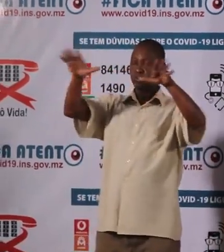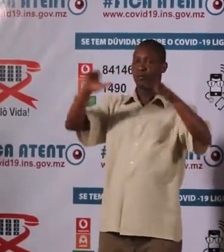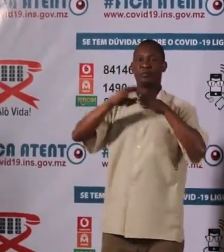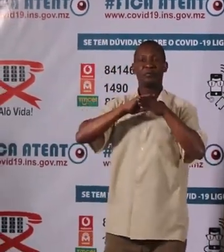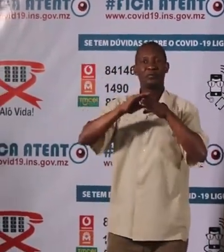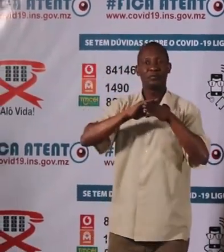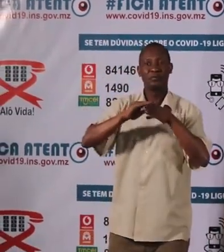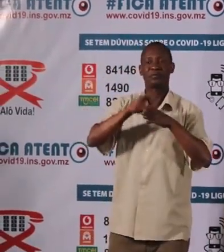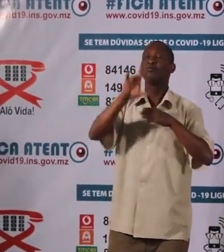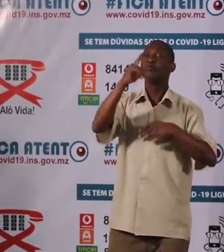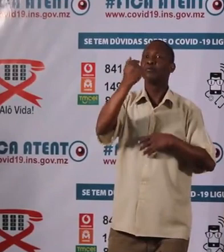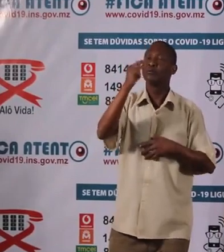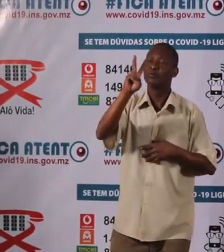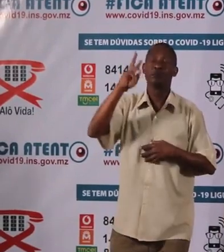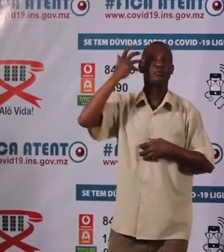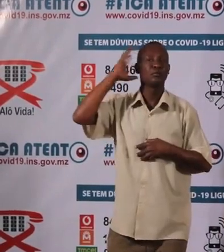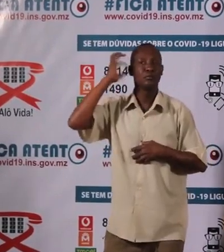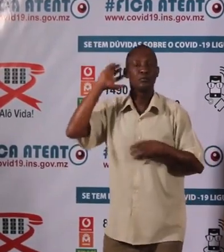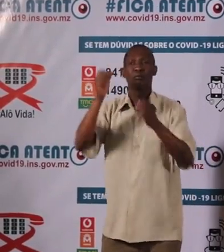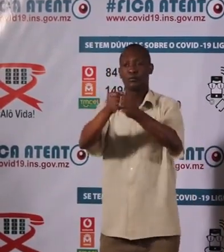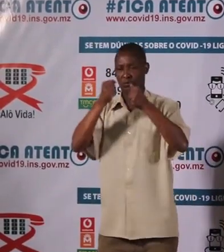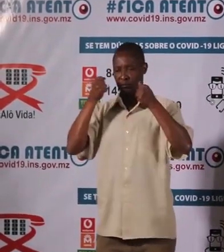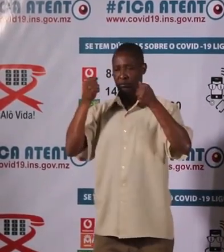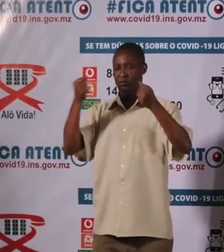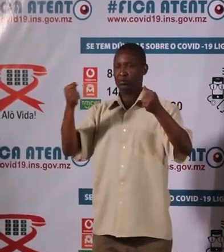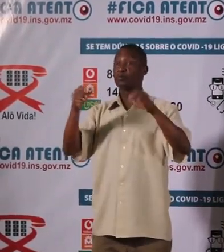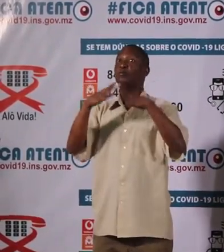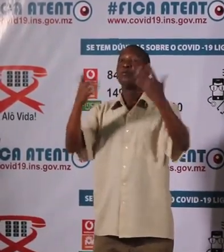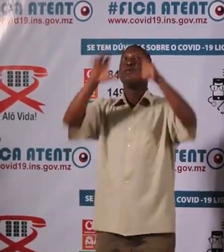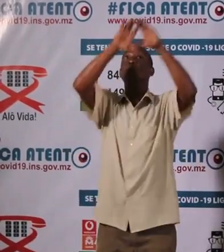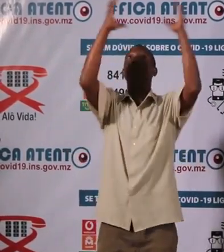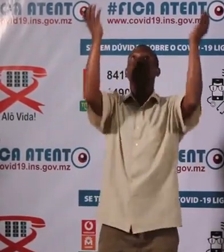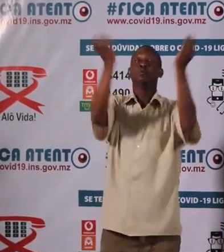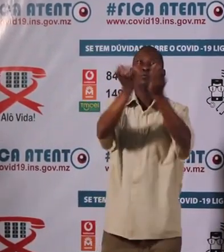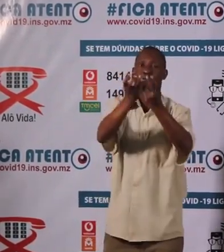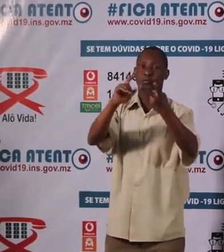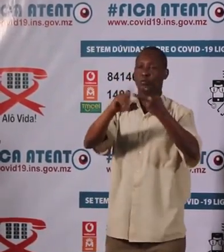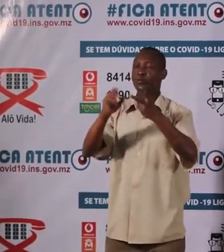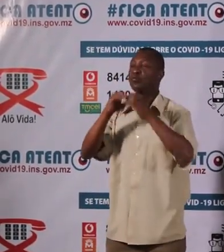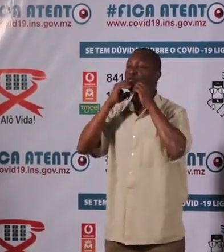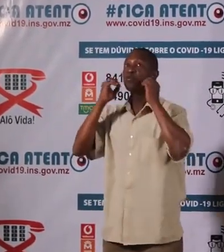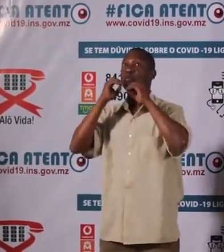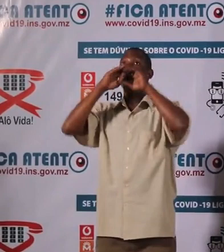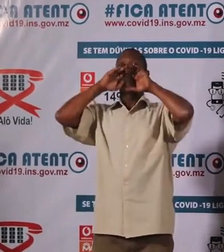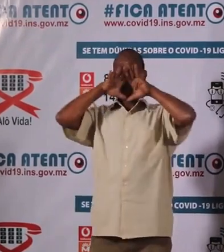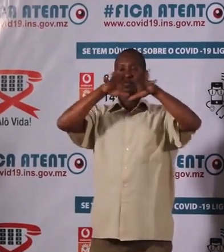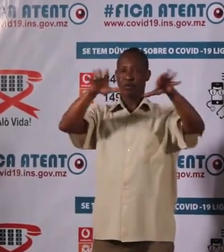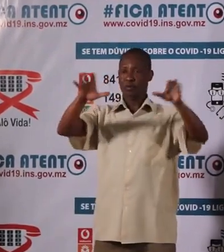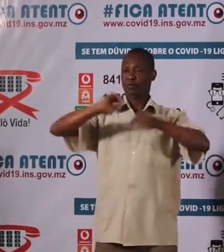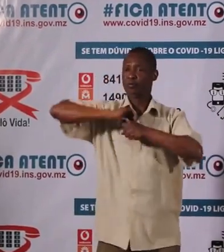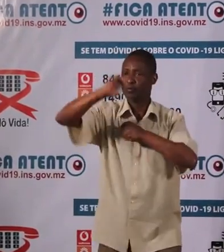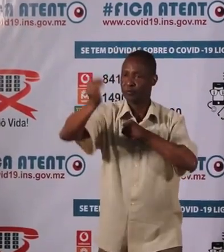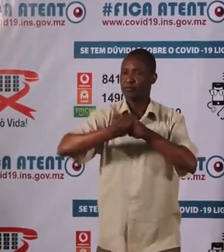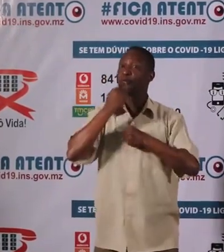para Moçambique e para o mundo. Queremos mais uma vez dizer: prevenir é melhor